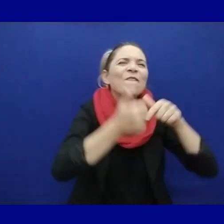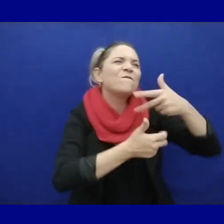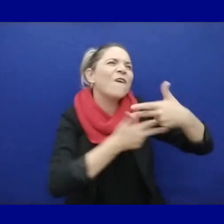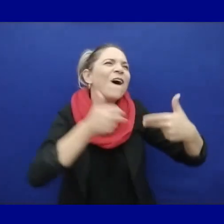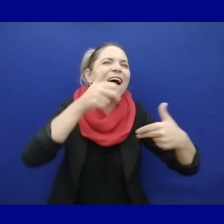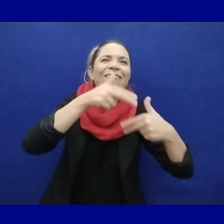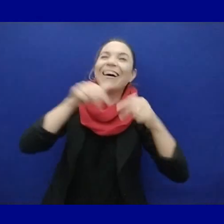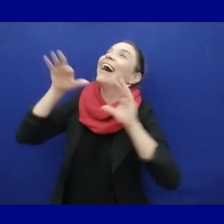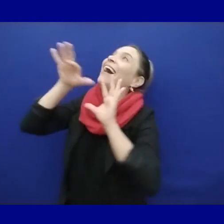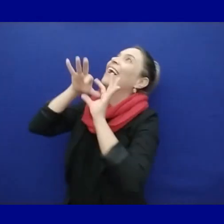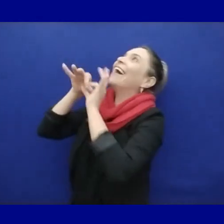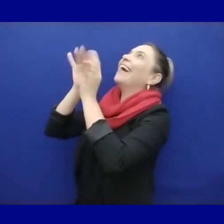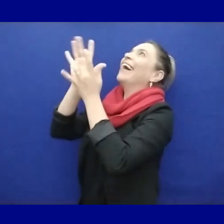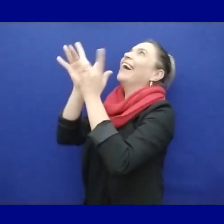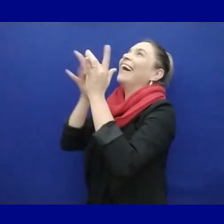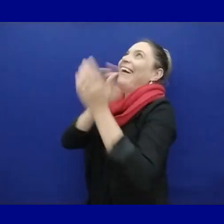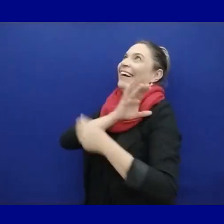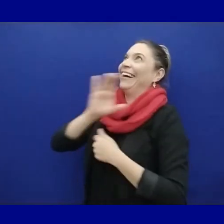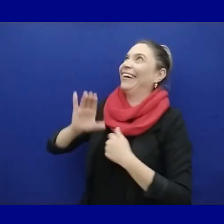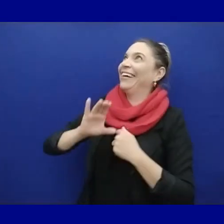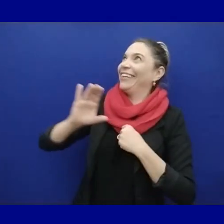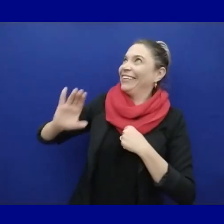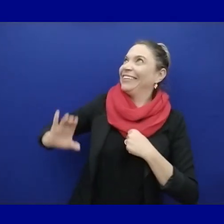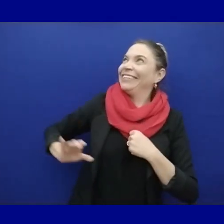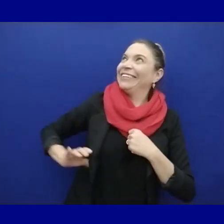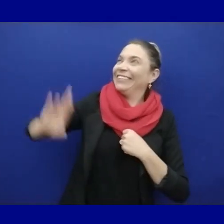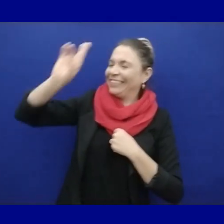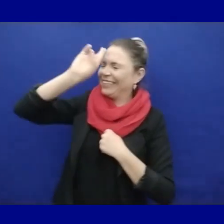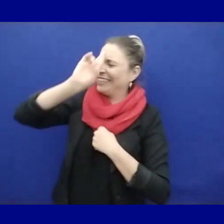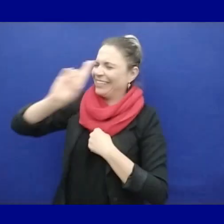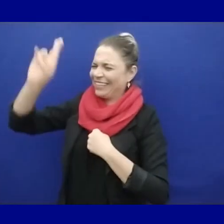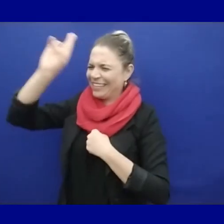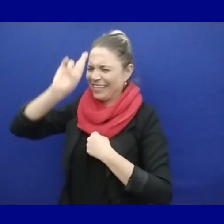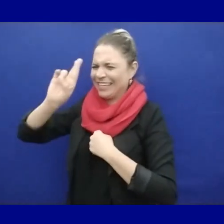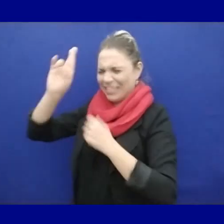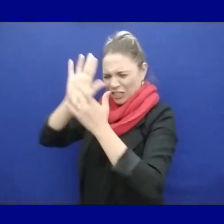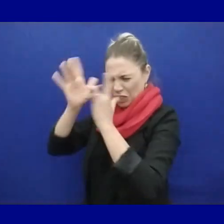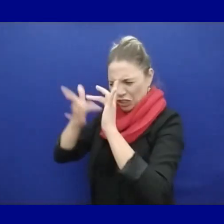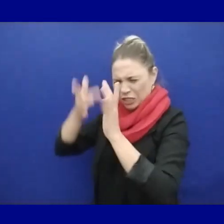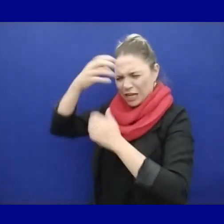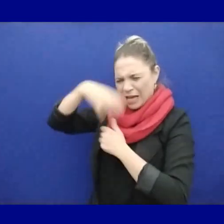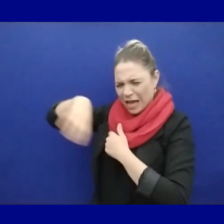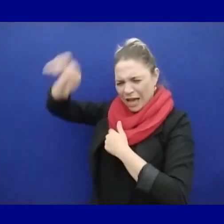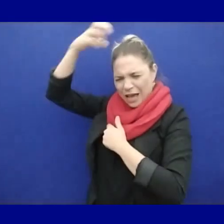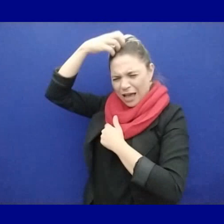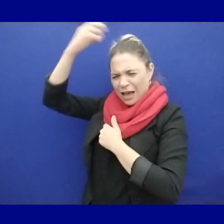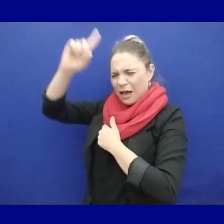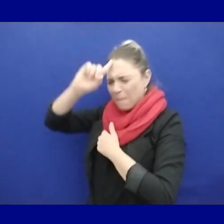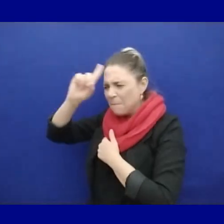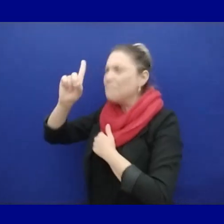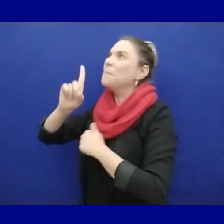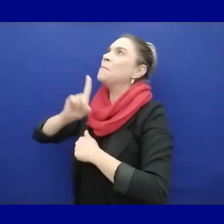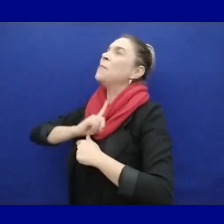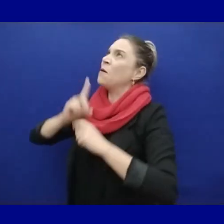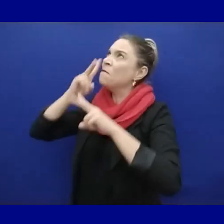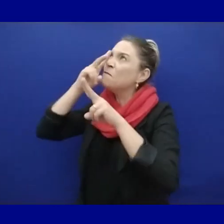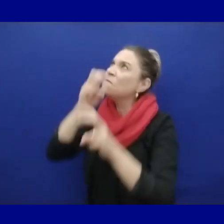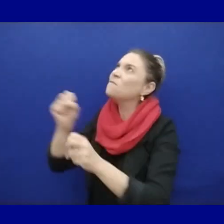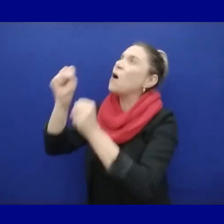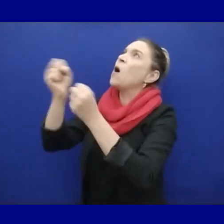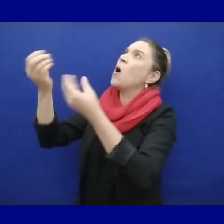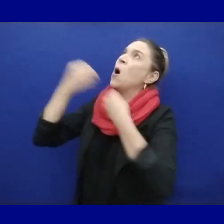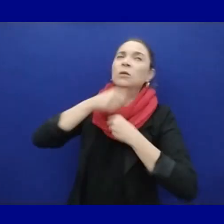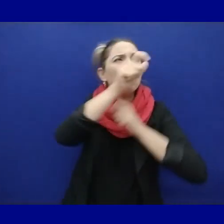Cristo Jesus, o Senhor. Reis e monarcas, príncipes fortes,